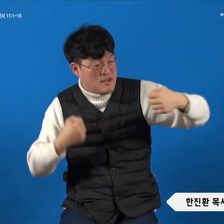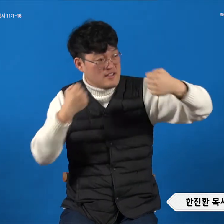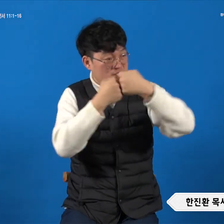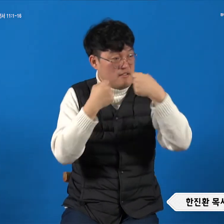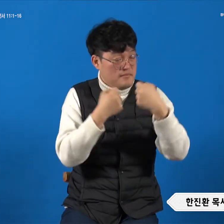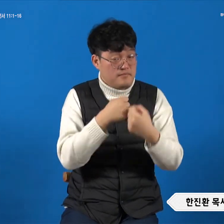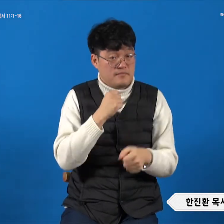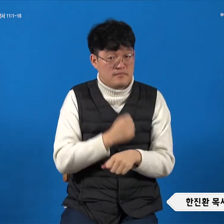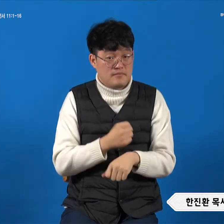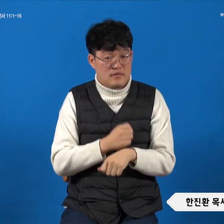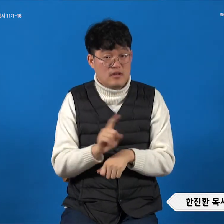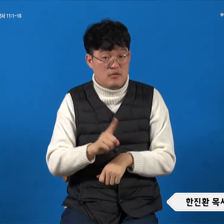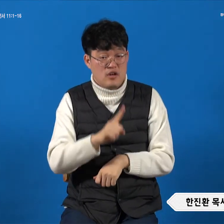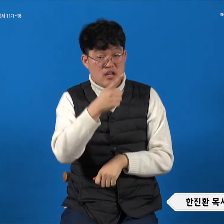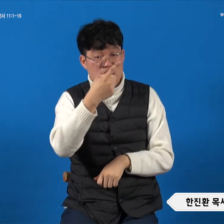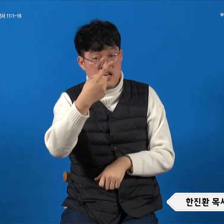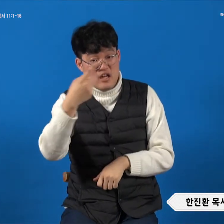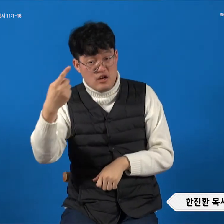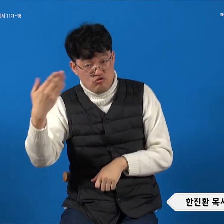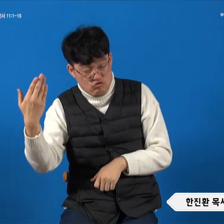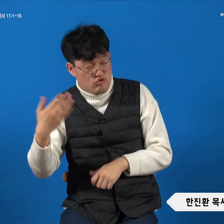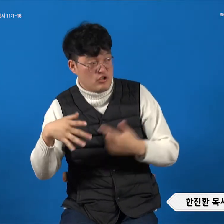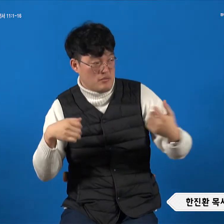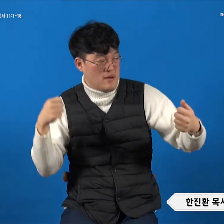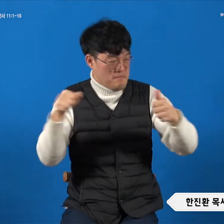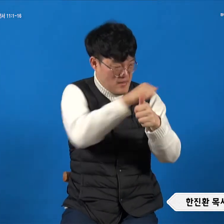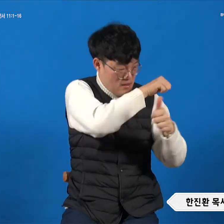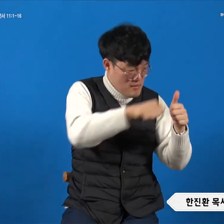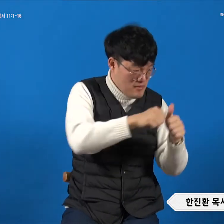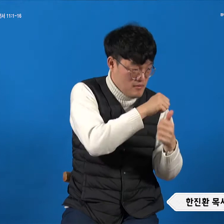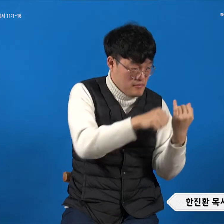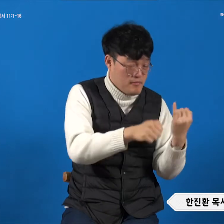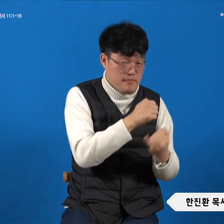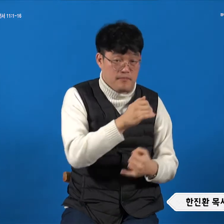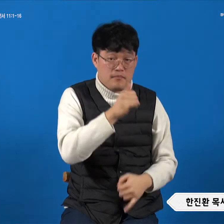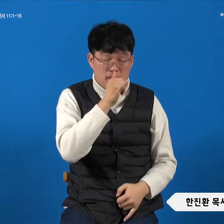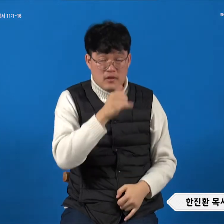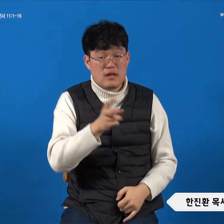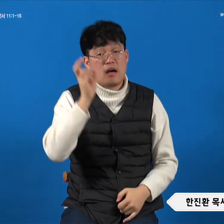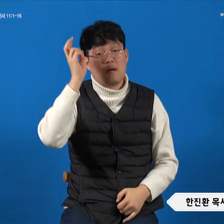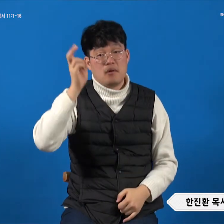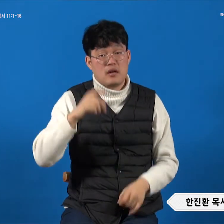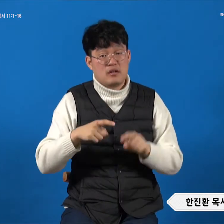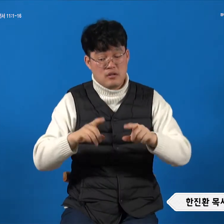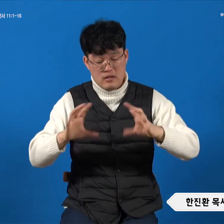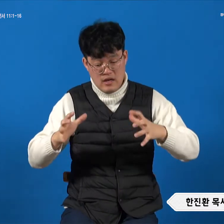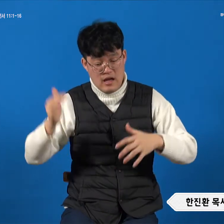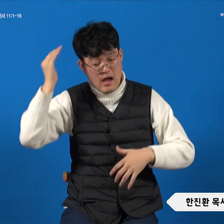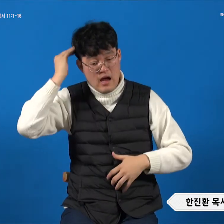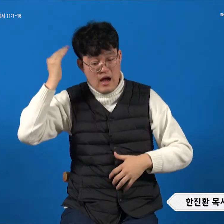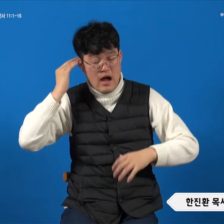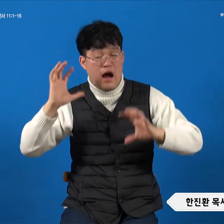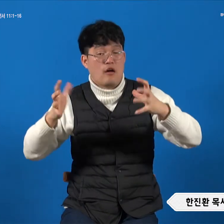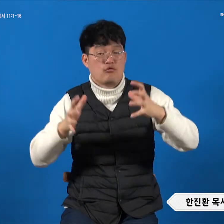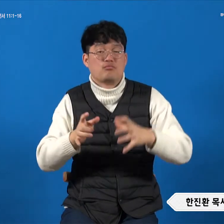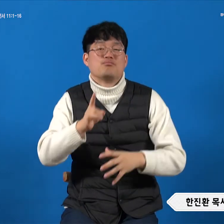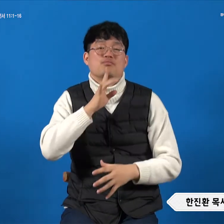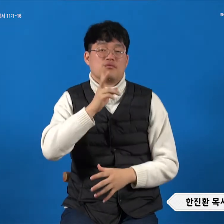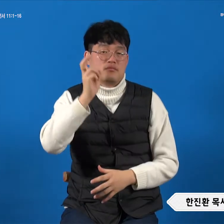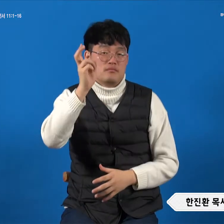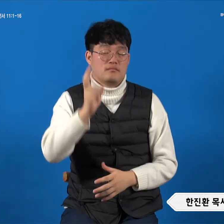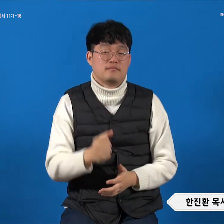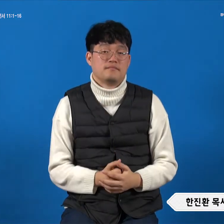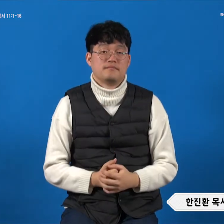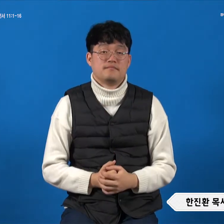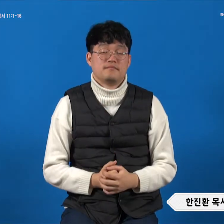경찰과 몸싸움을 하지를 않나, 119 대원들을 폭행을 하지를 않나. 아마 그런 나라는 세계에서 우리나라밖에